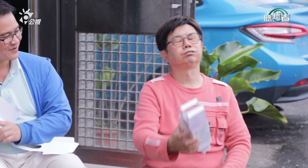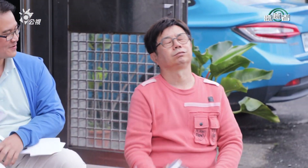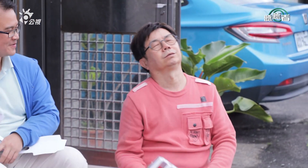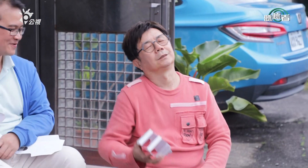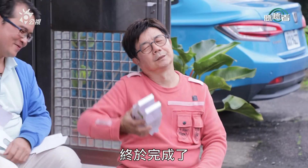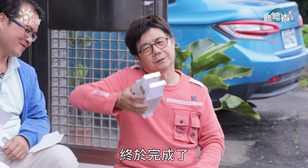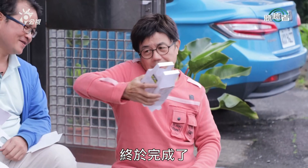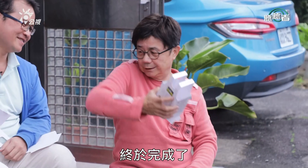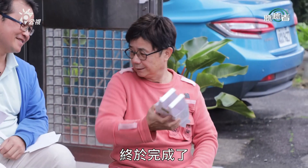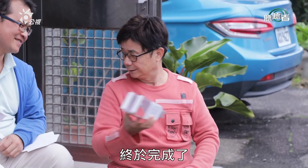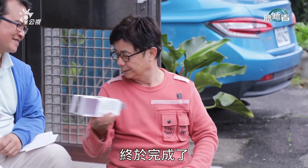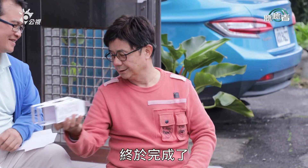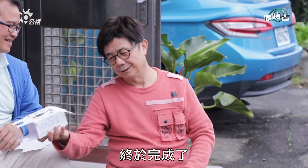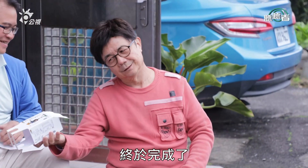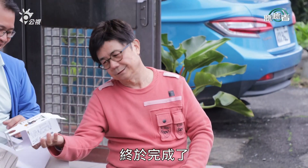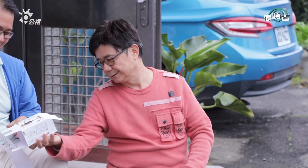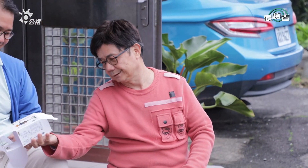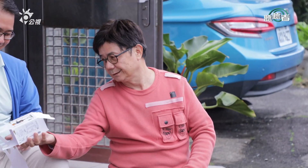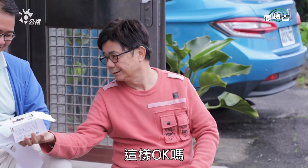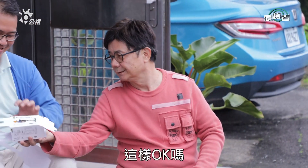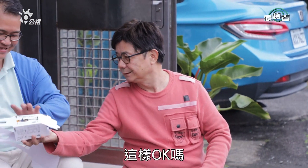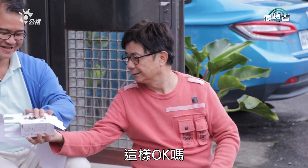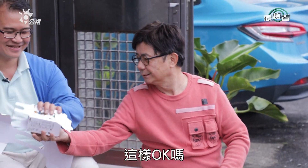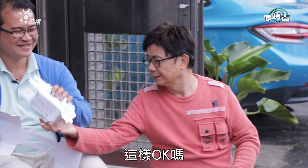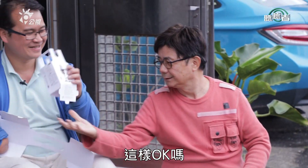啊！哎呦，终于完成了！哎，这样 OK 吗